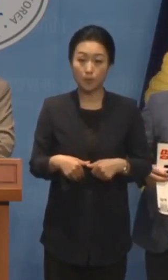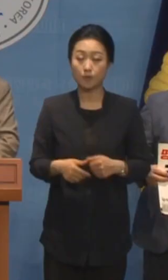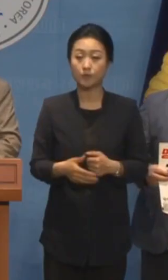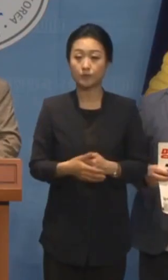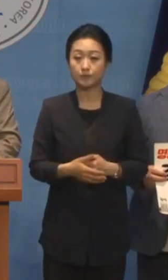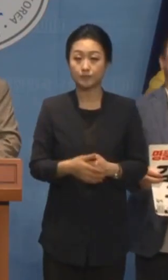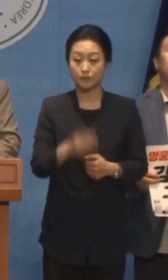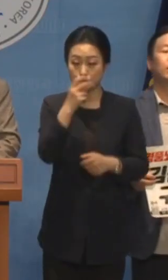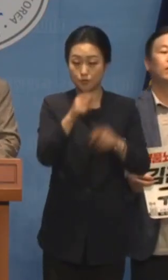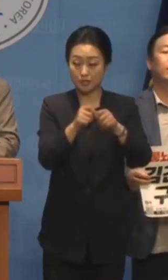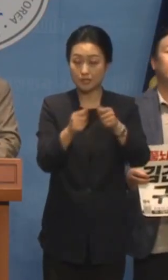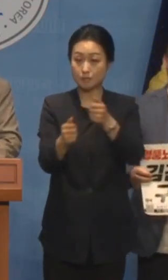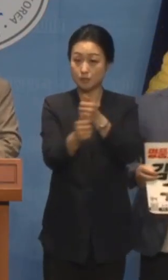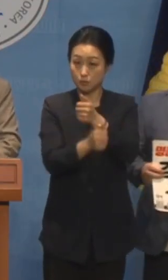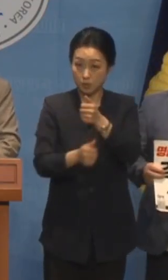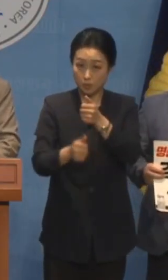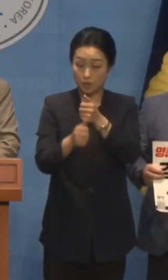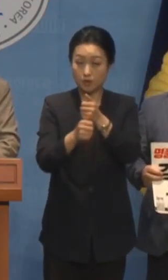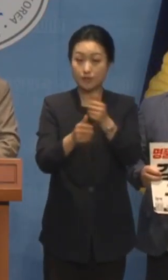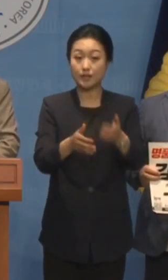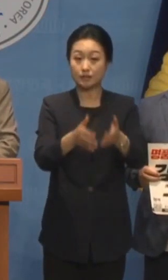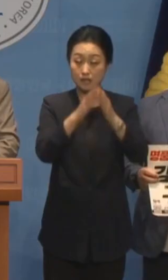이번 수사심의